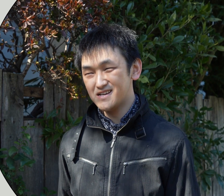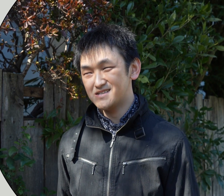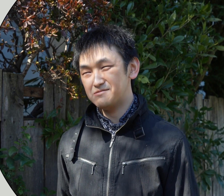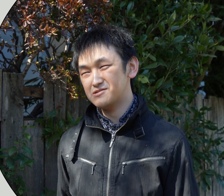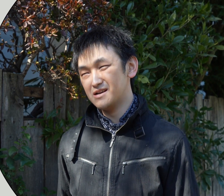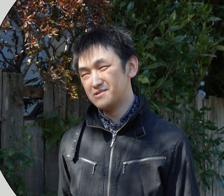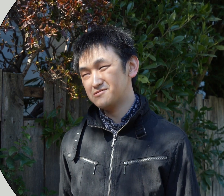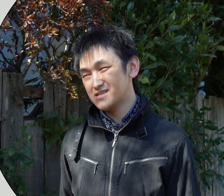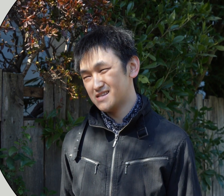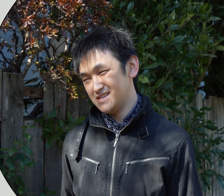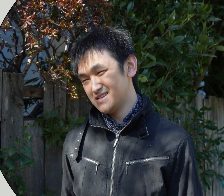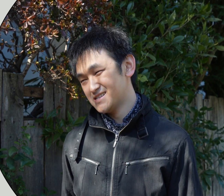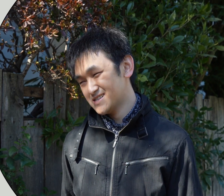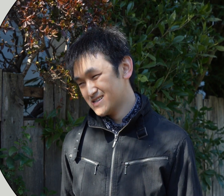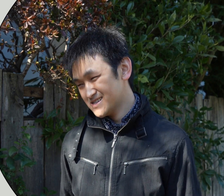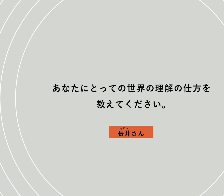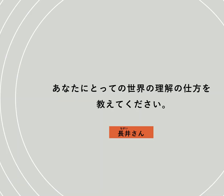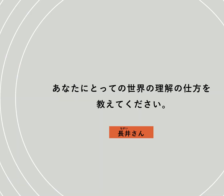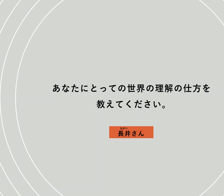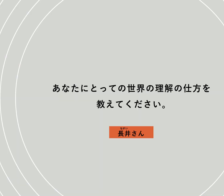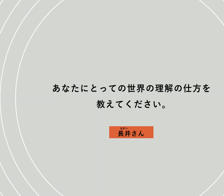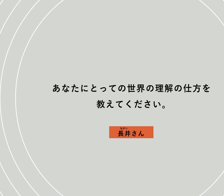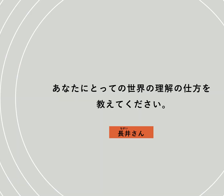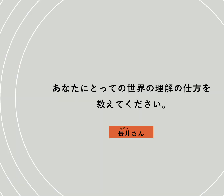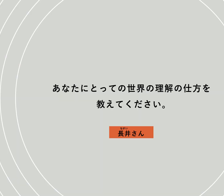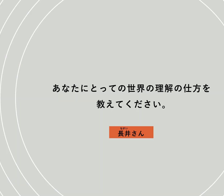いうのでまプログラミングは好き